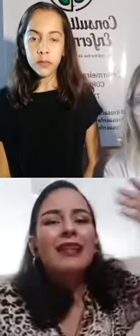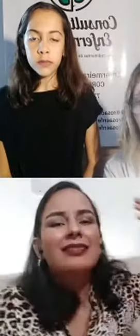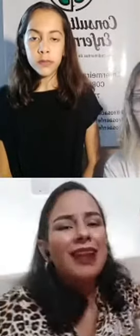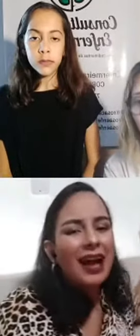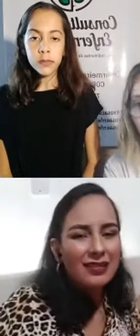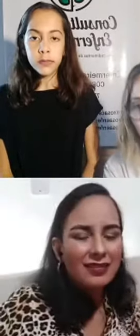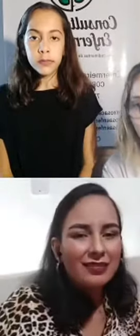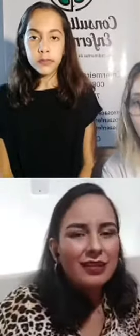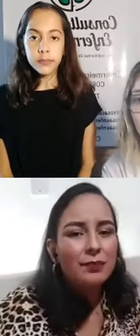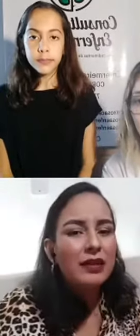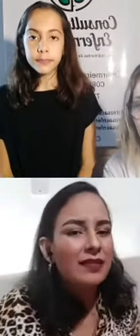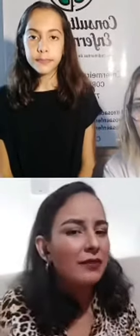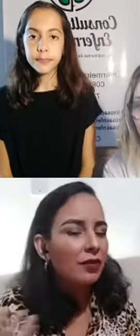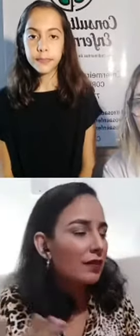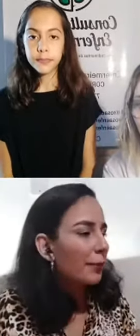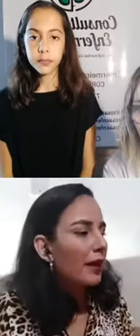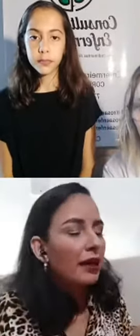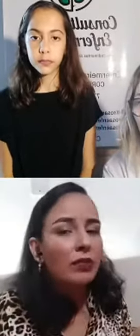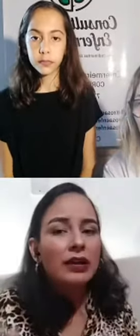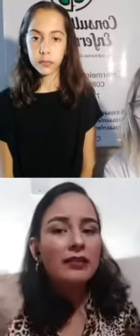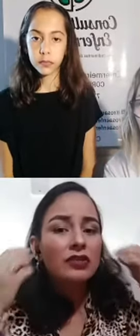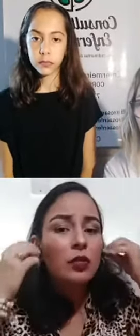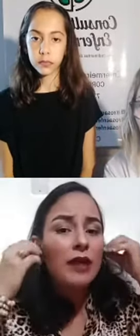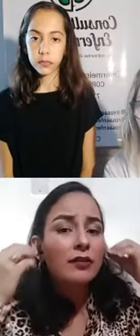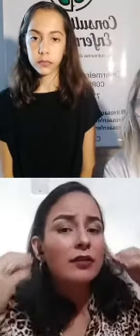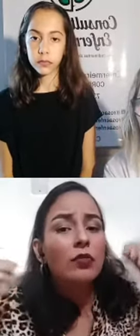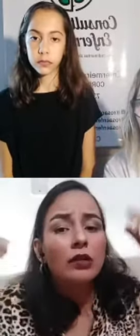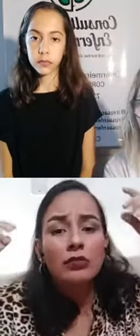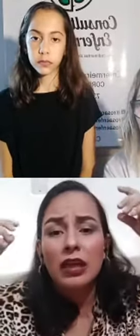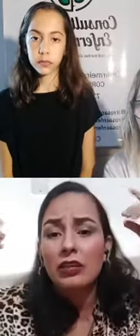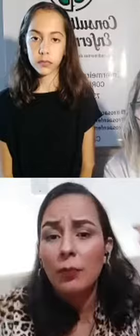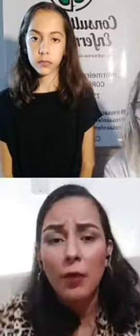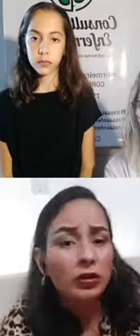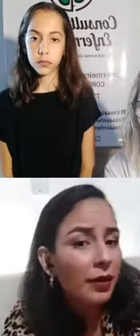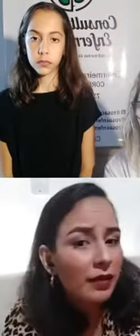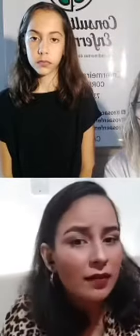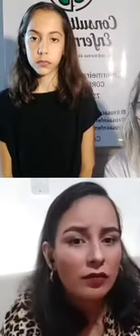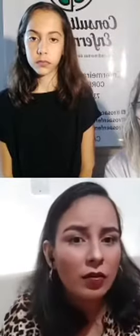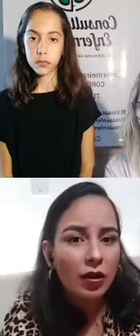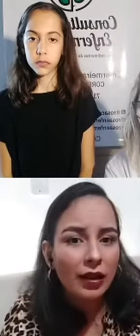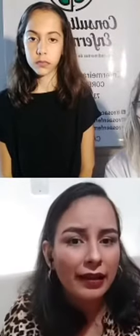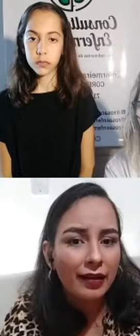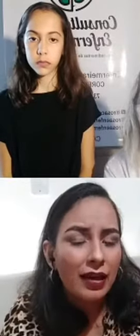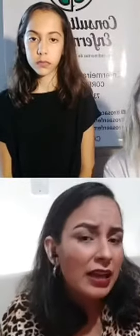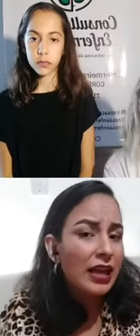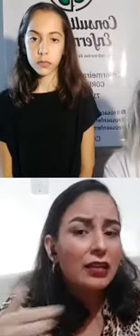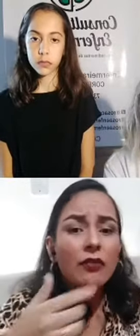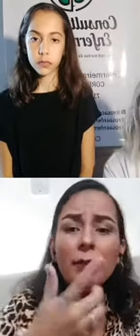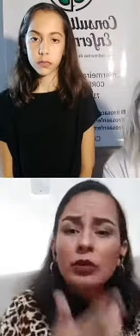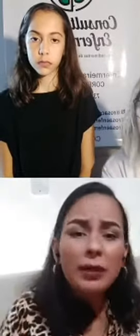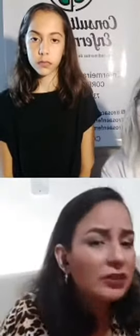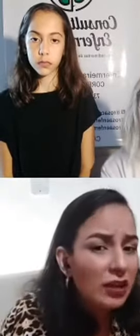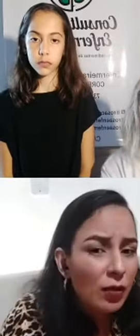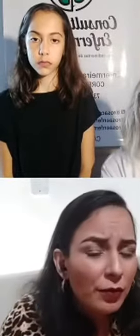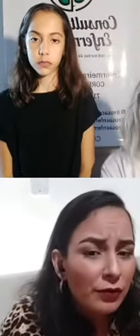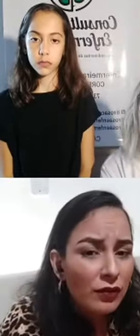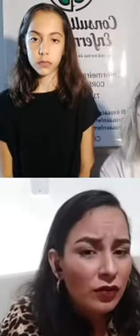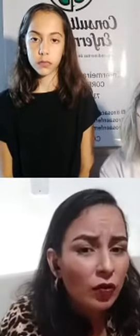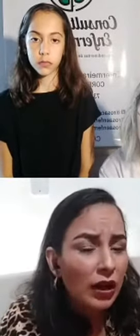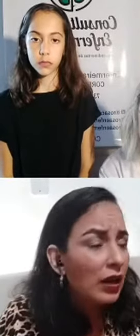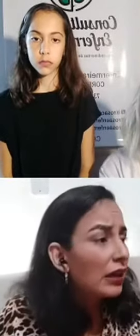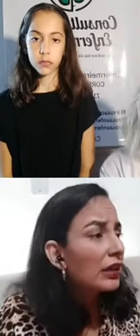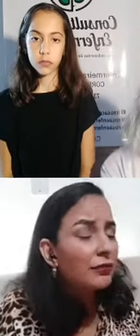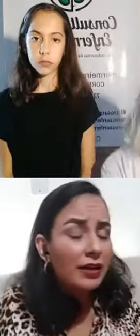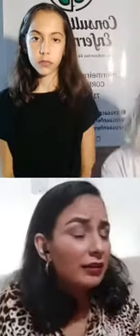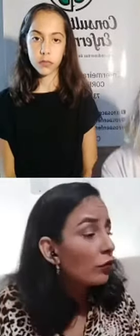que ela traz. Príncipe, aí você trabalhar com uma criança de 4, 5 anos que ele não pode abraçar o seu colega, que ele não vai poder beijar sua